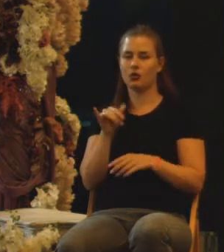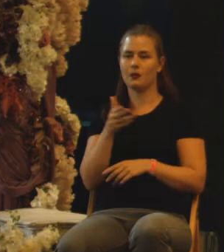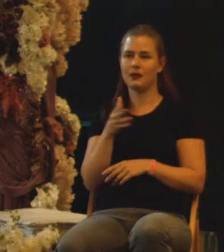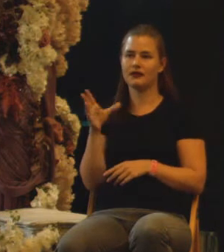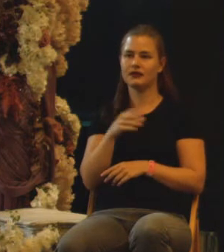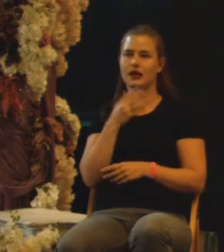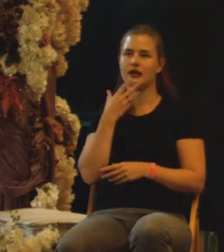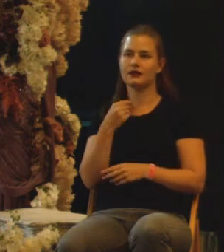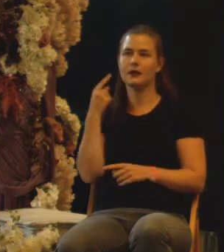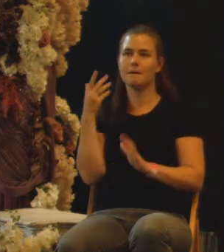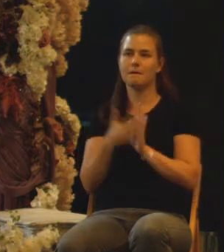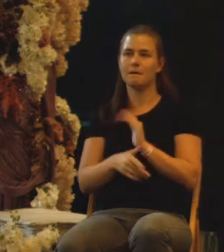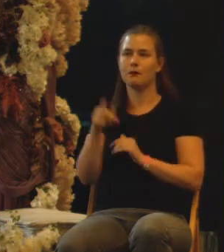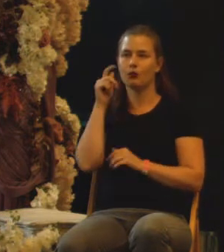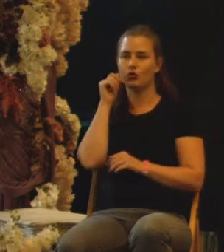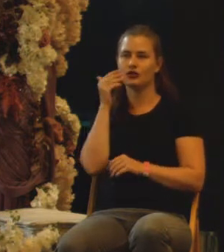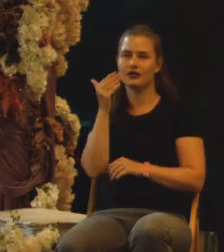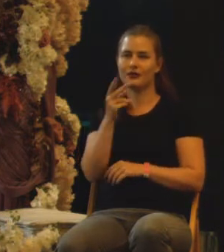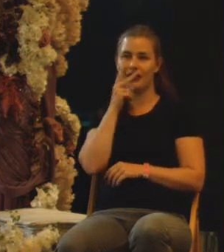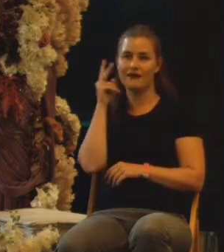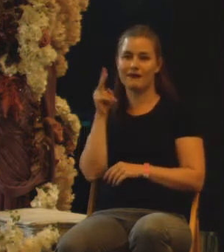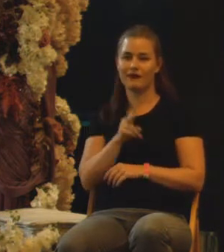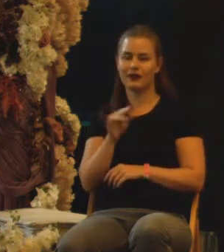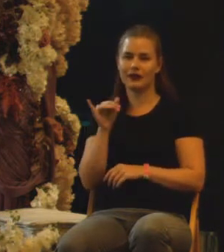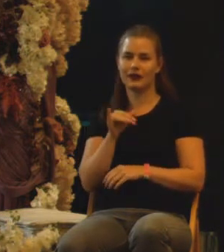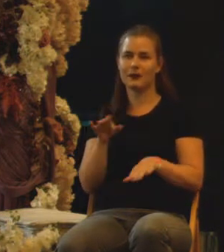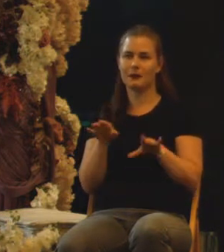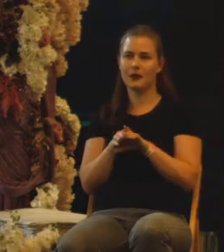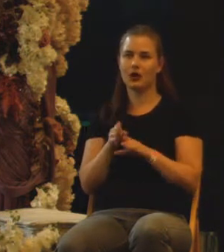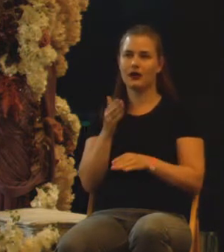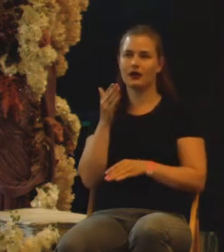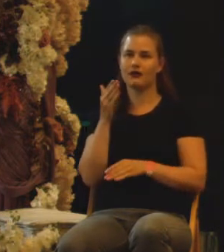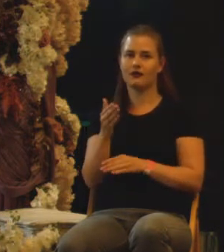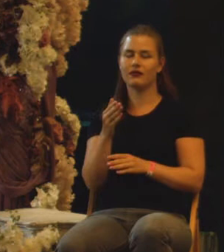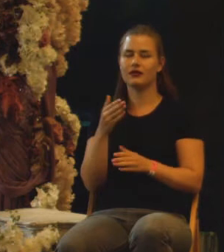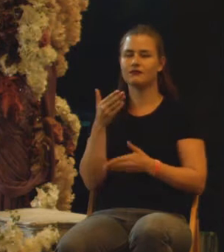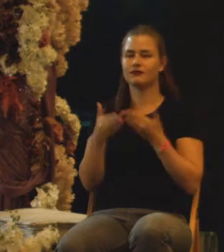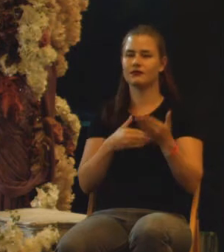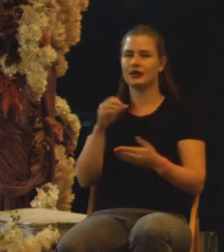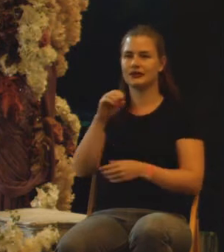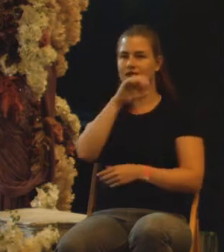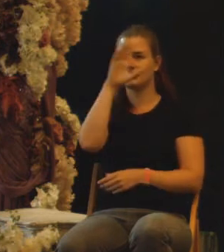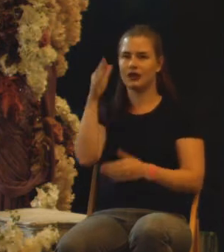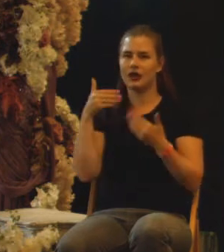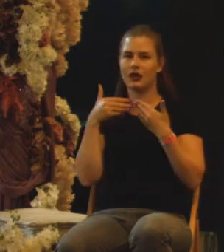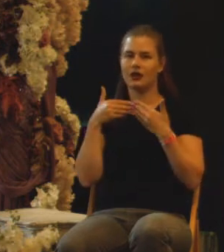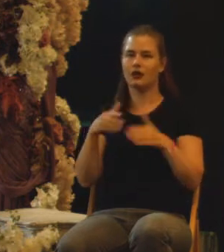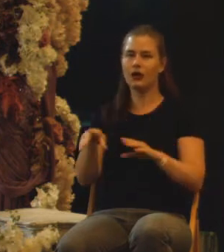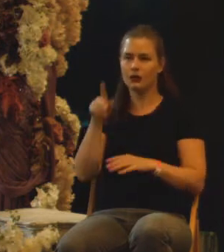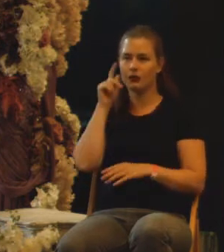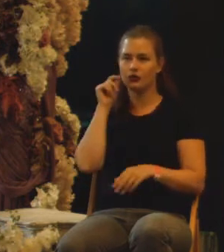это понятно. Мужчина тебя видит, и он типа, ты... Вы идете на свадьбу, и он такой, ты открываешь дверь, заходишь, он